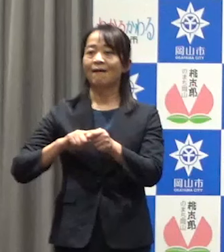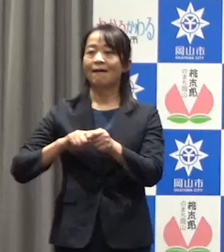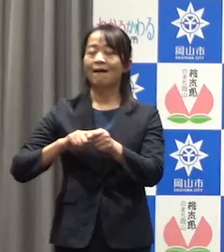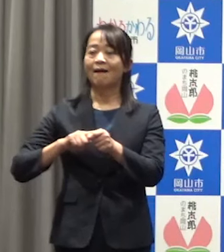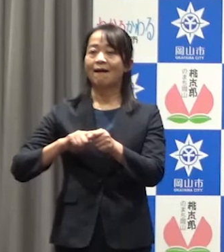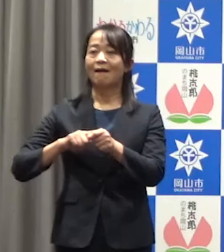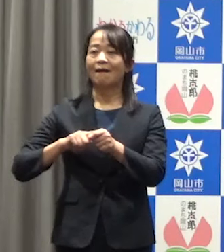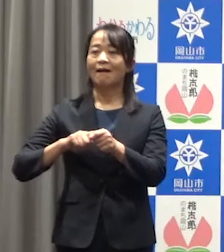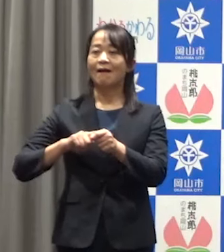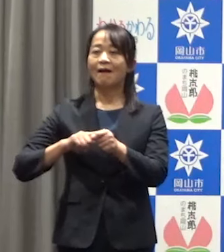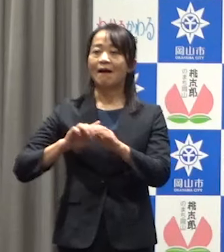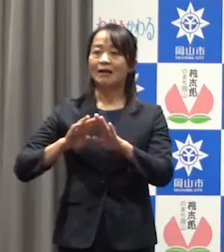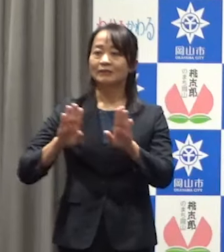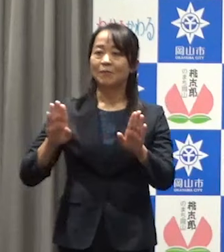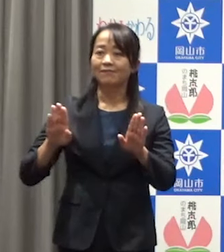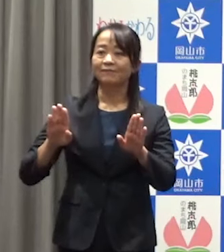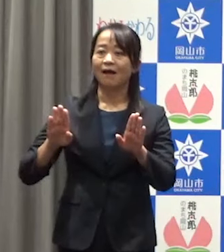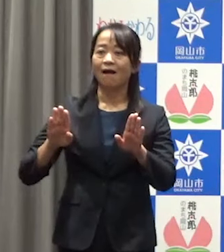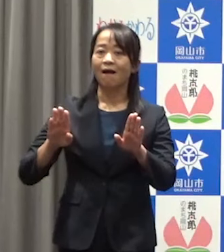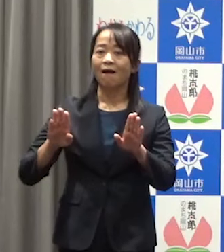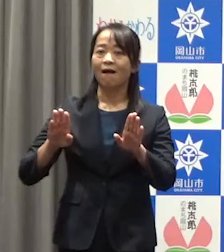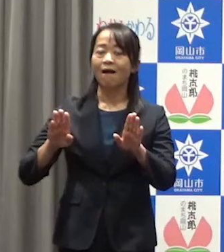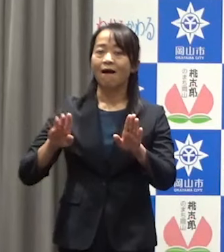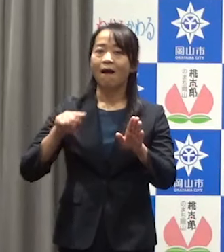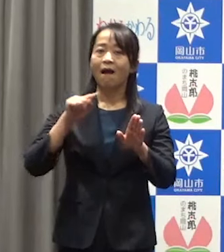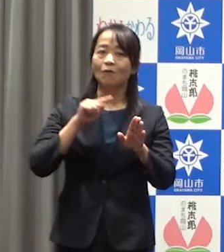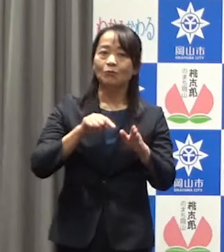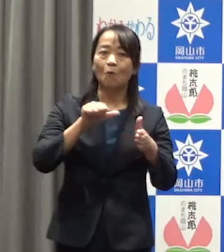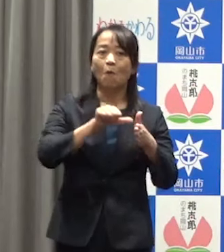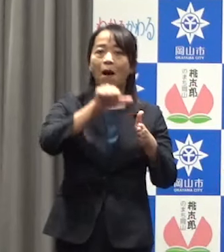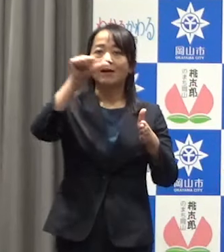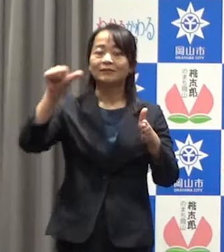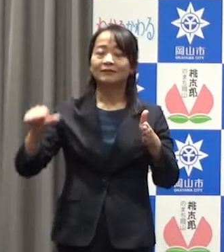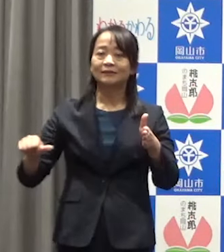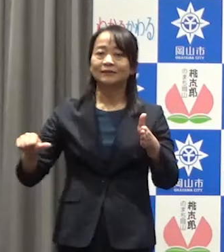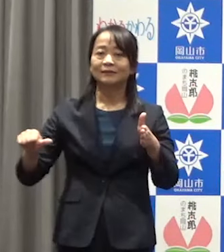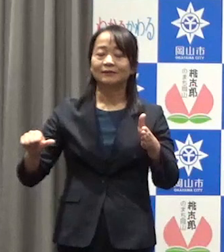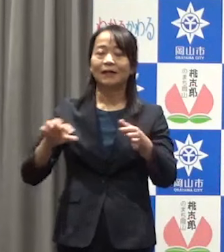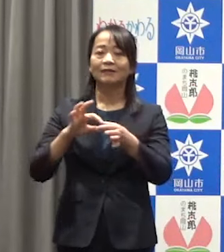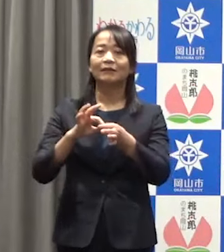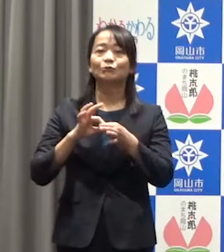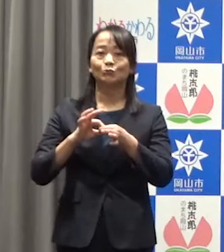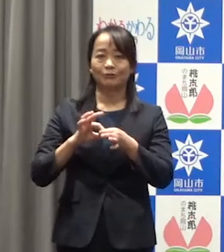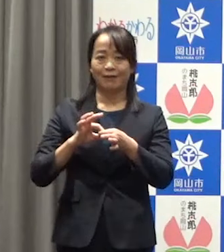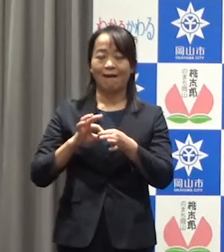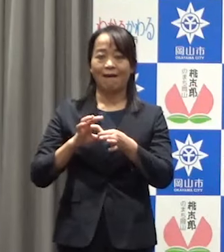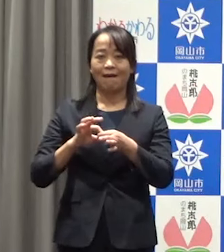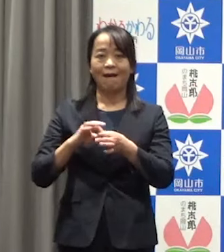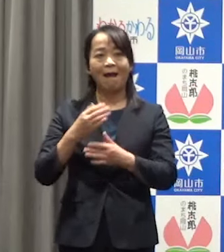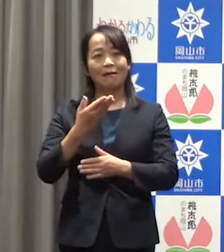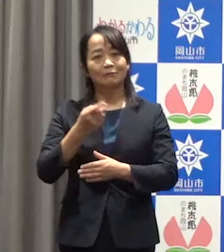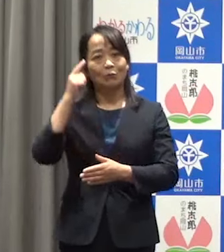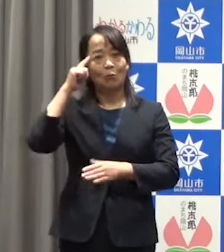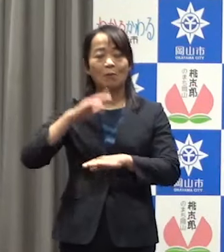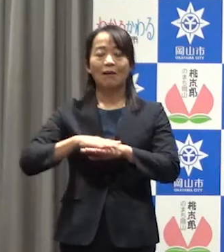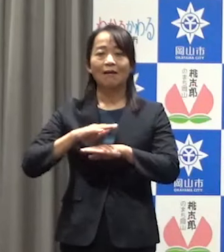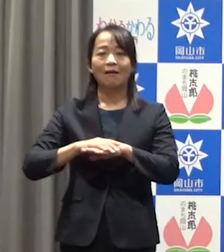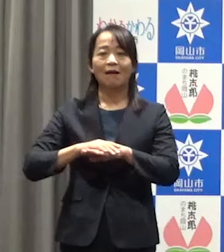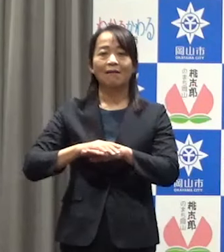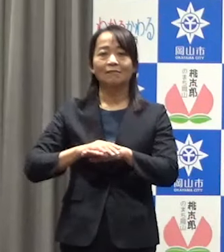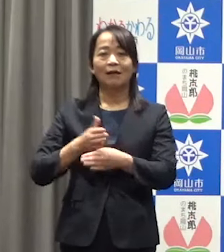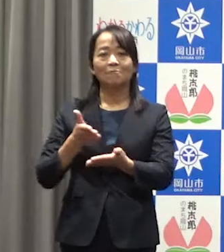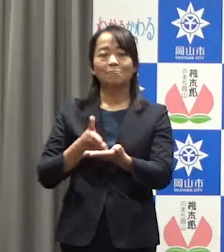だとは思うんですけど、改めてどんな1年にアリーナに関してはしていきたいなという主張、思いがありましたらお聞かせいただけたらと思います